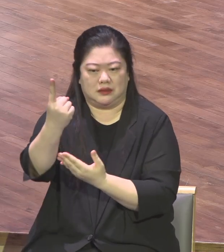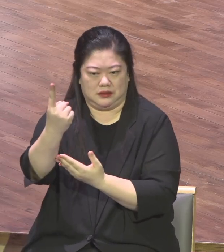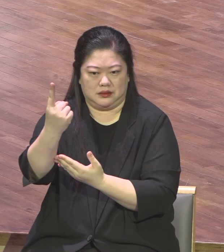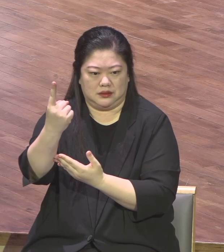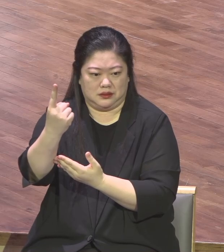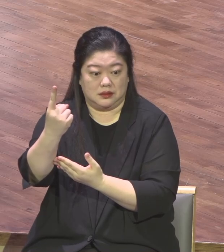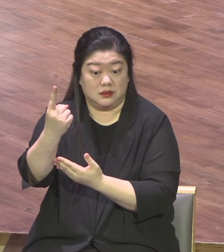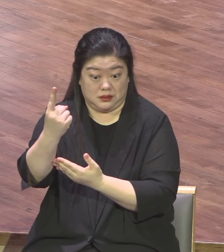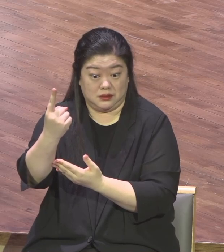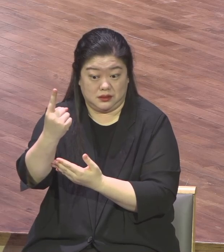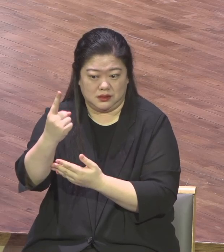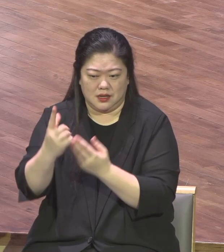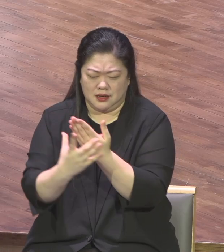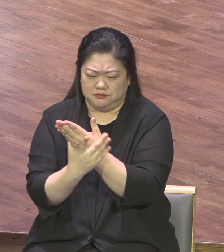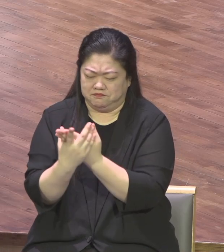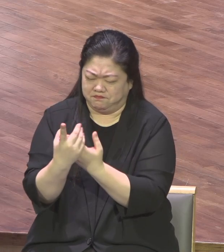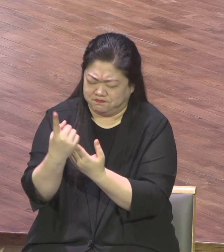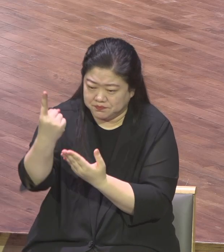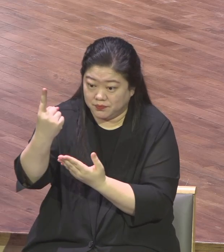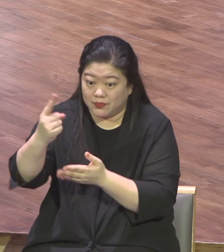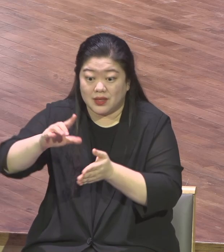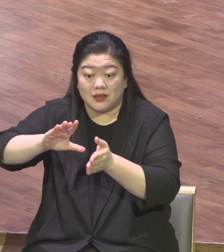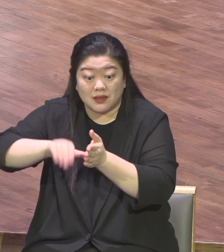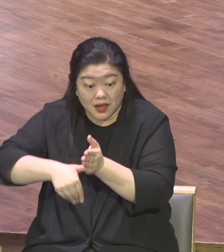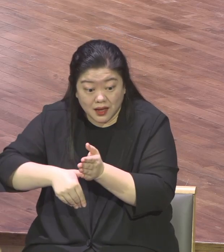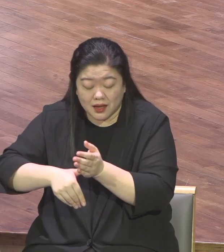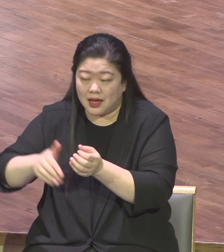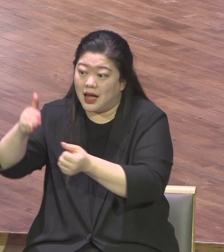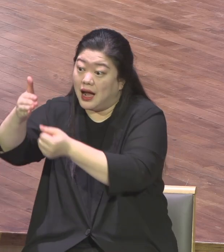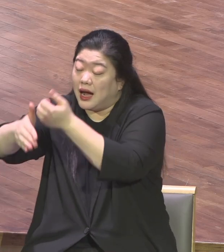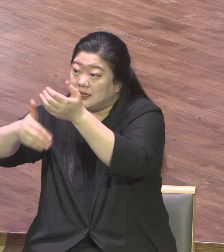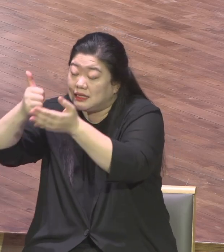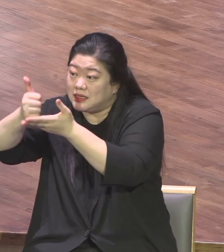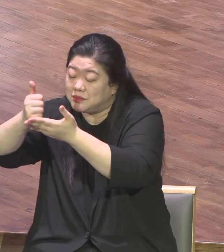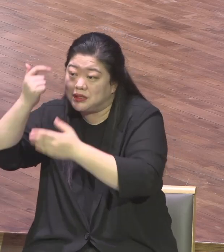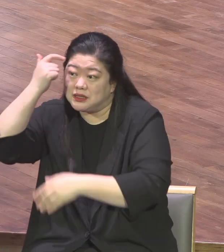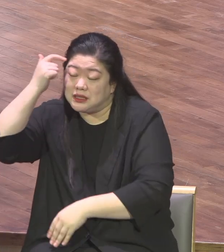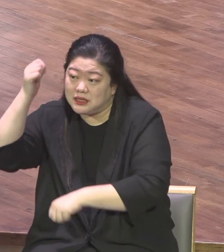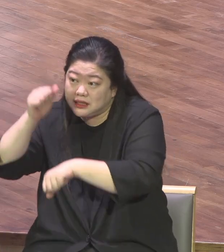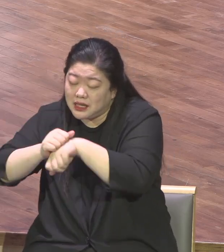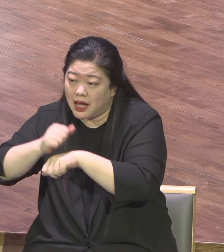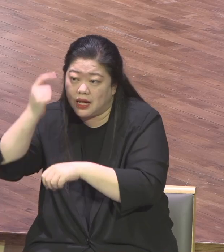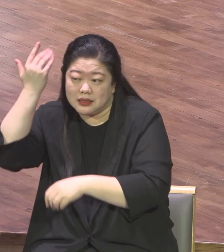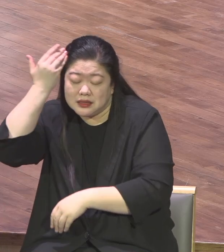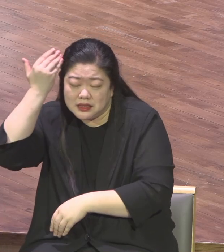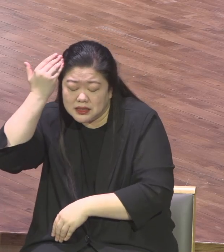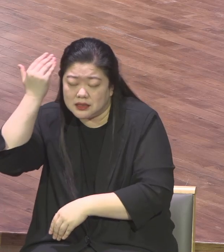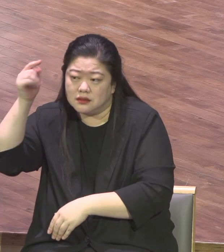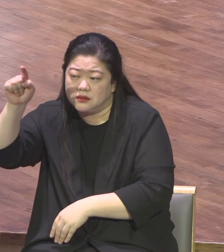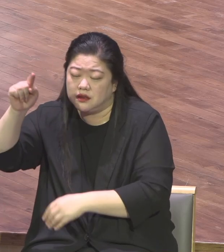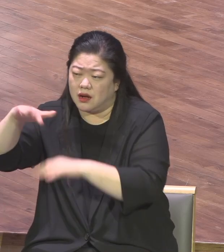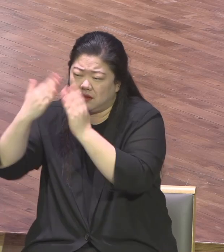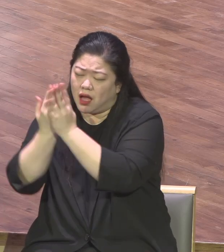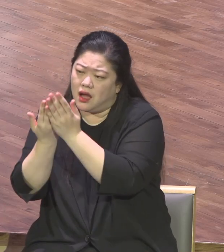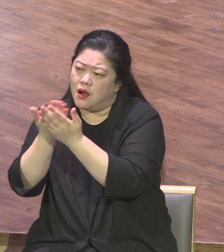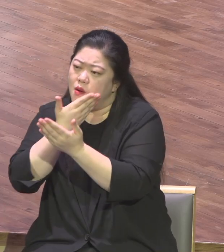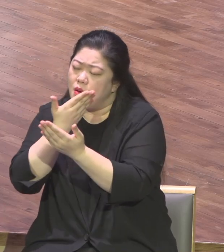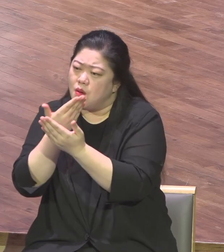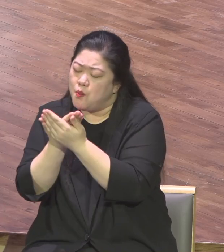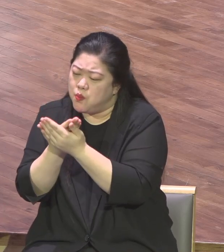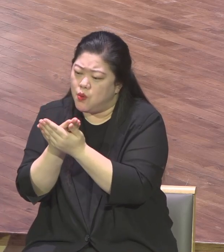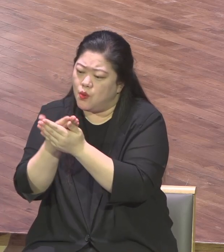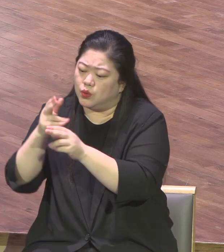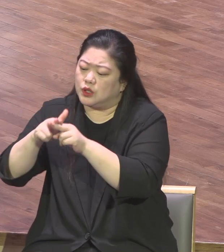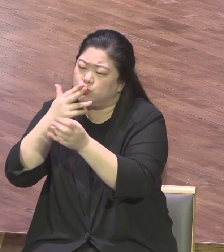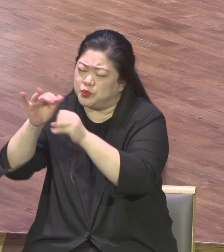그러면 어떻게 돼요? 그 안에 있는 지혜와 지식의 보아 감추어져 있는 걸 그